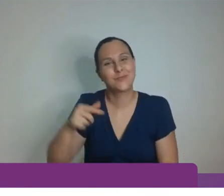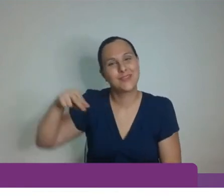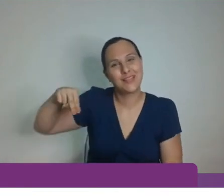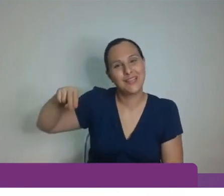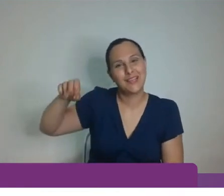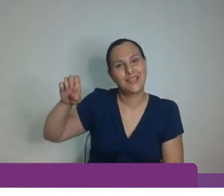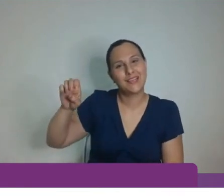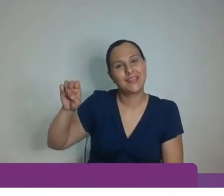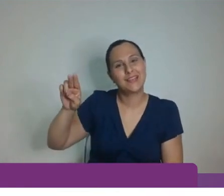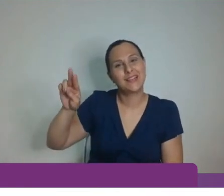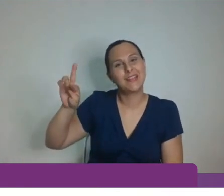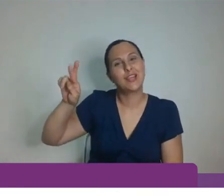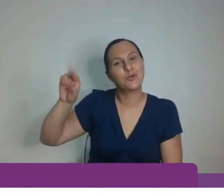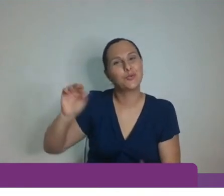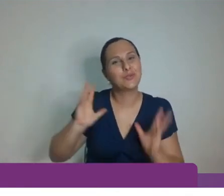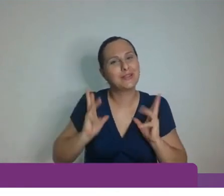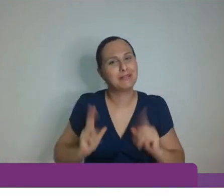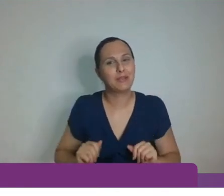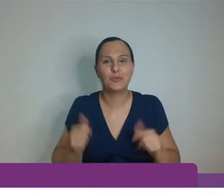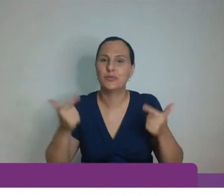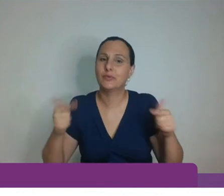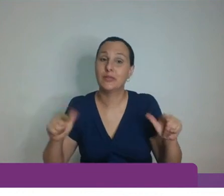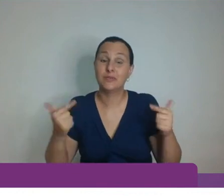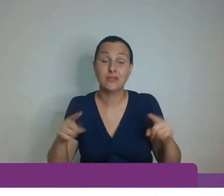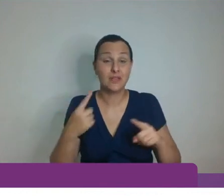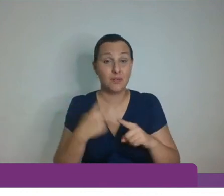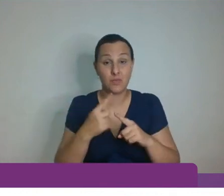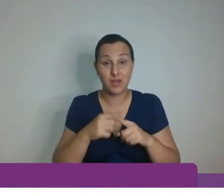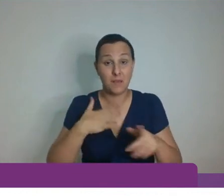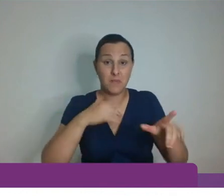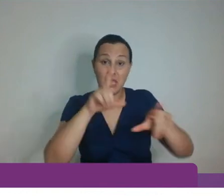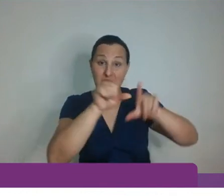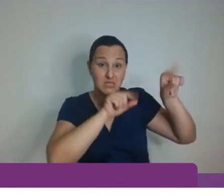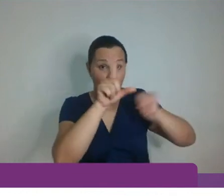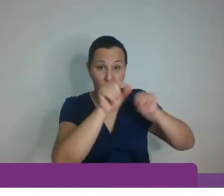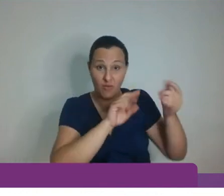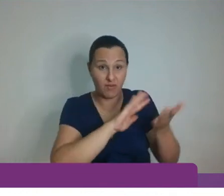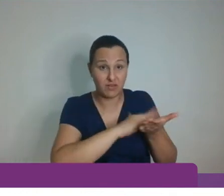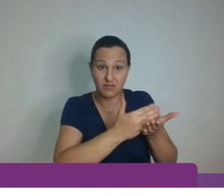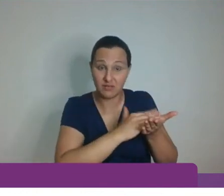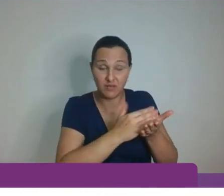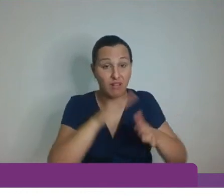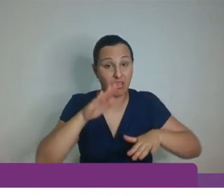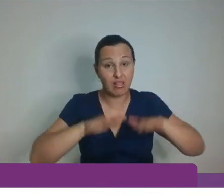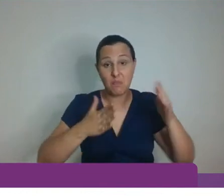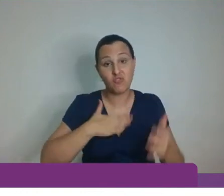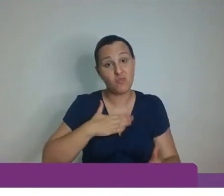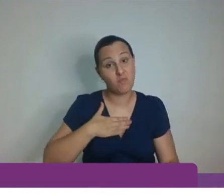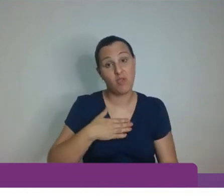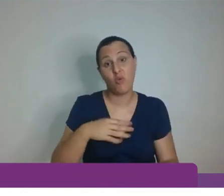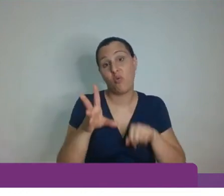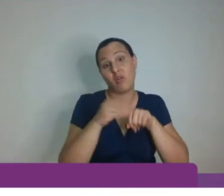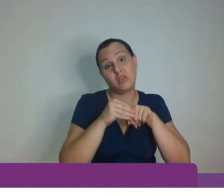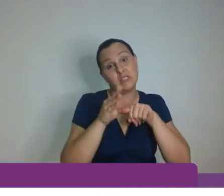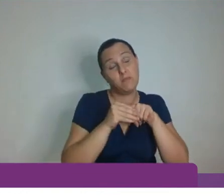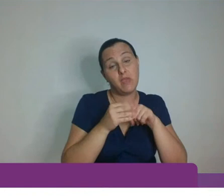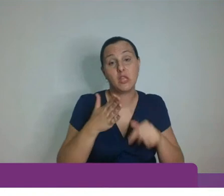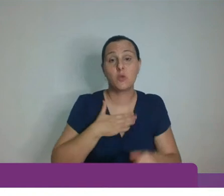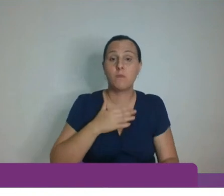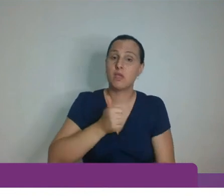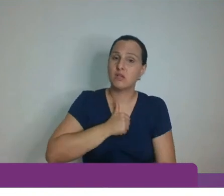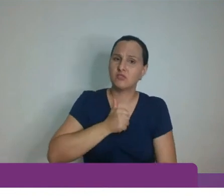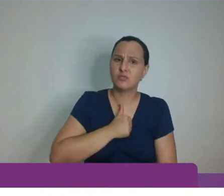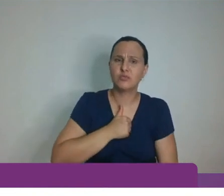nossos conhecimentos, pelas nossas habilidades, pelas nossas atitudes. Então, se você está interpretando um discurso sensível e